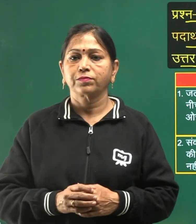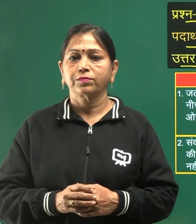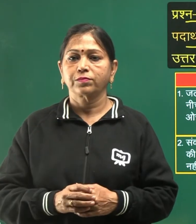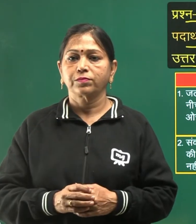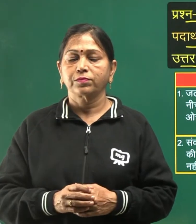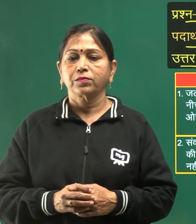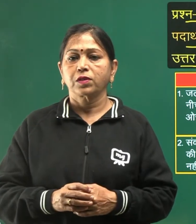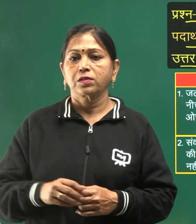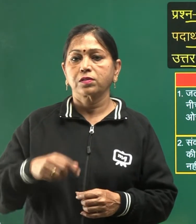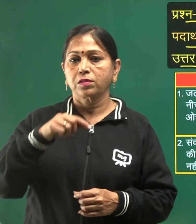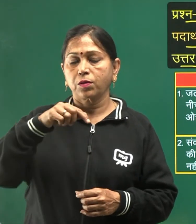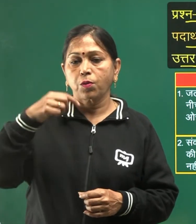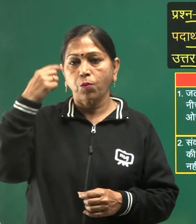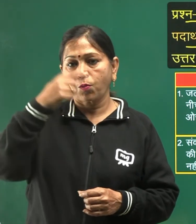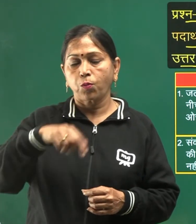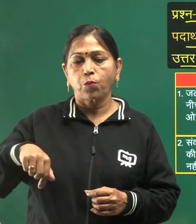संवहन में